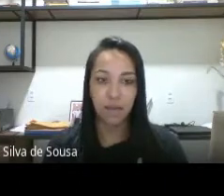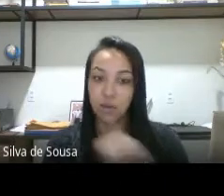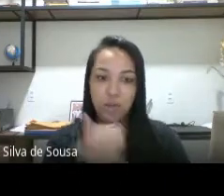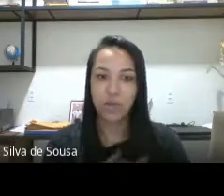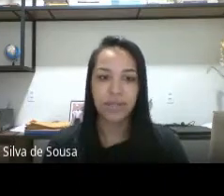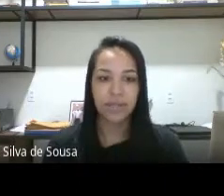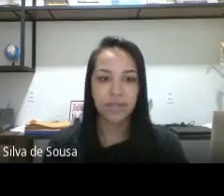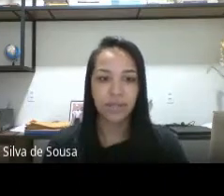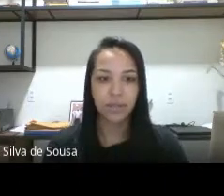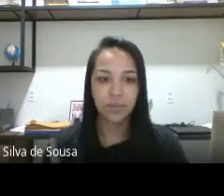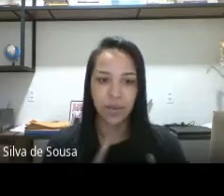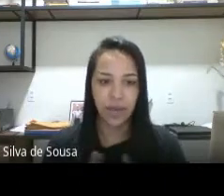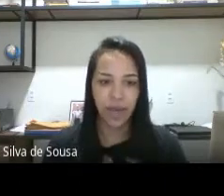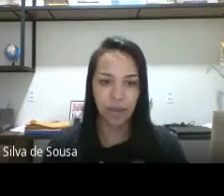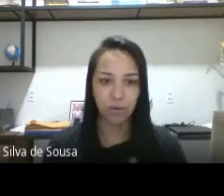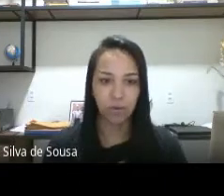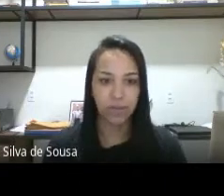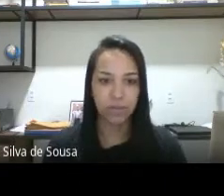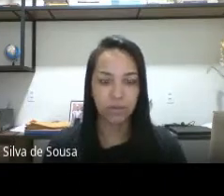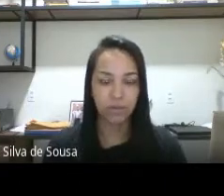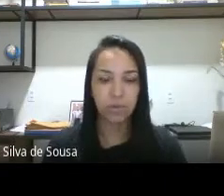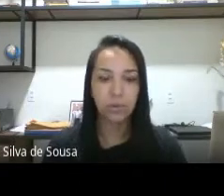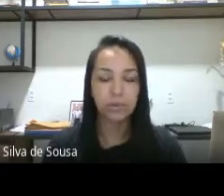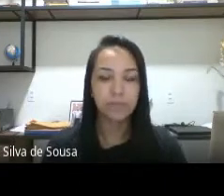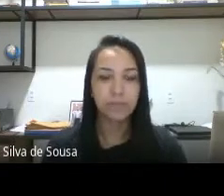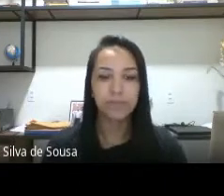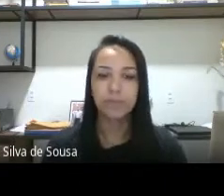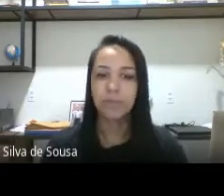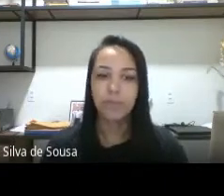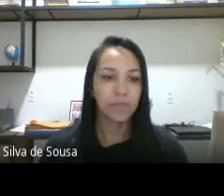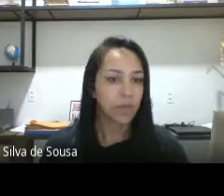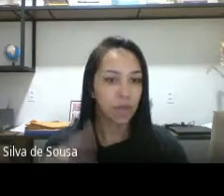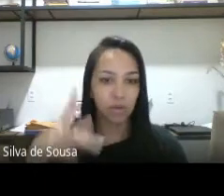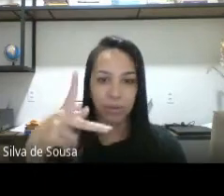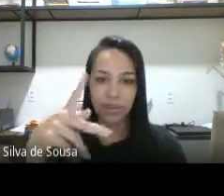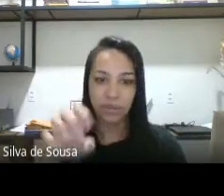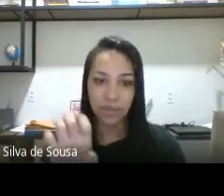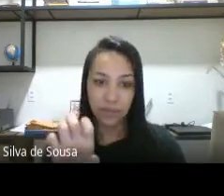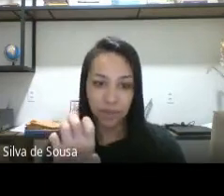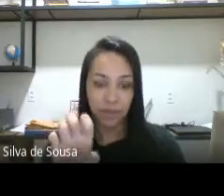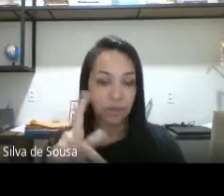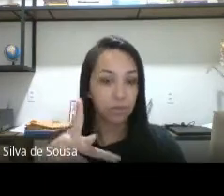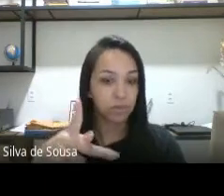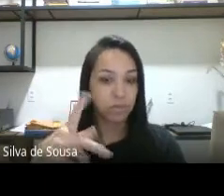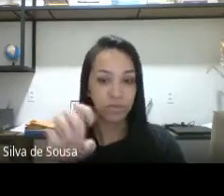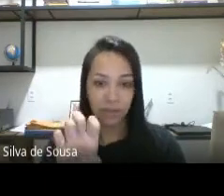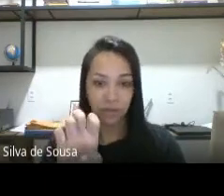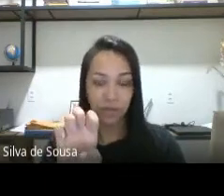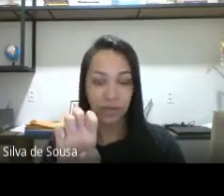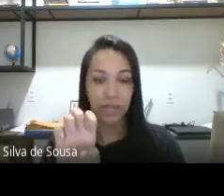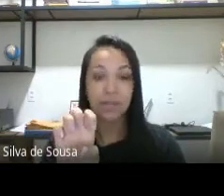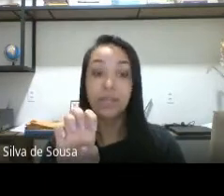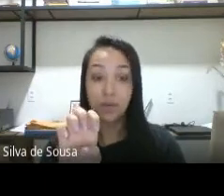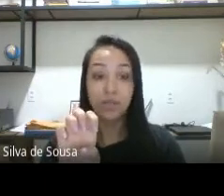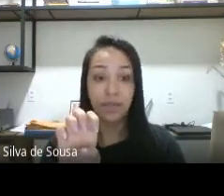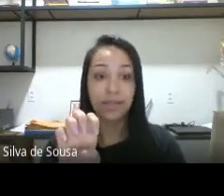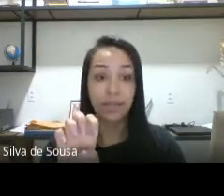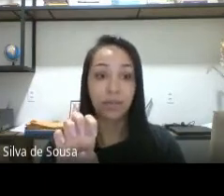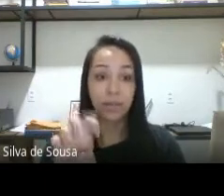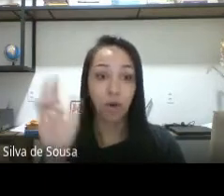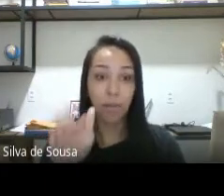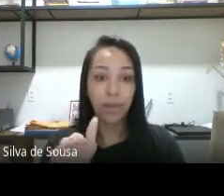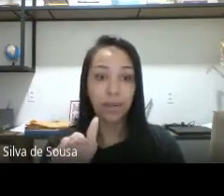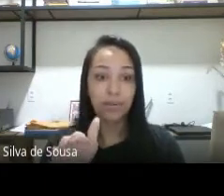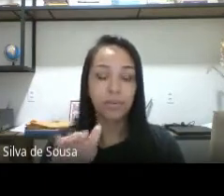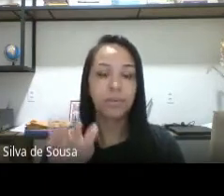eu não estou ensinando a língua portuguesa para o surdo, eu não preciso fazer o acento. Faço só isso aqui. Se eu estiver ensinando